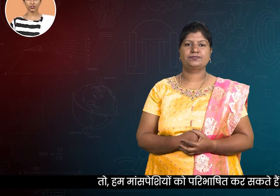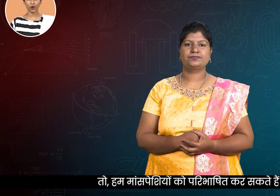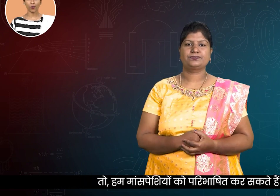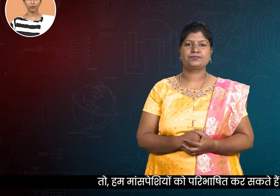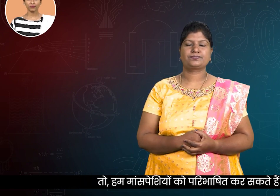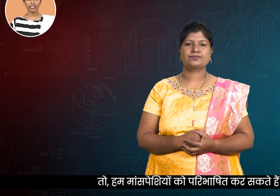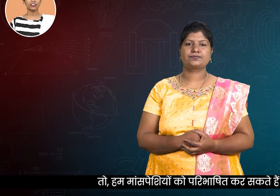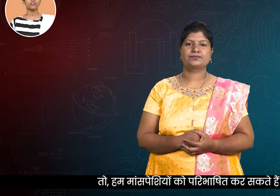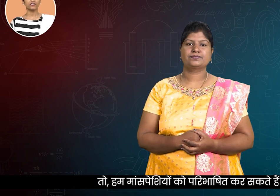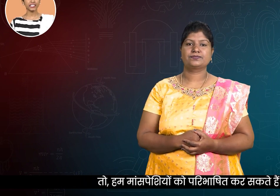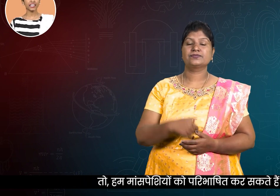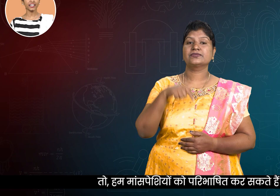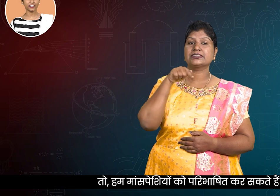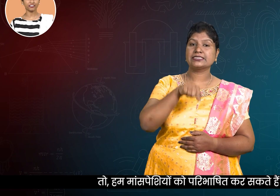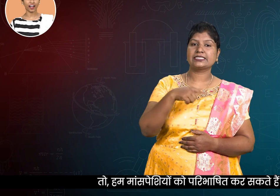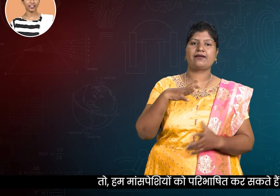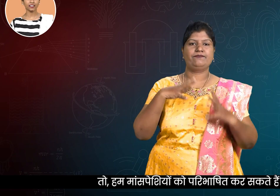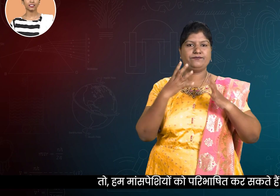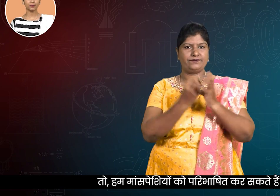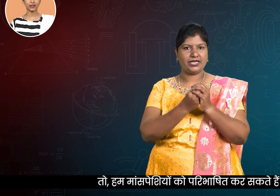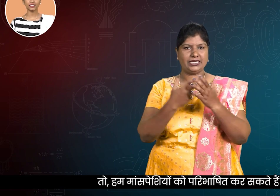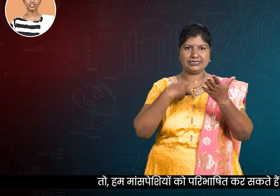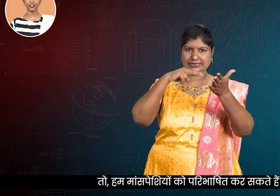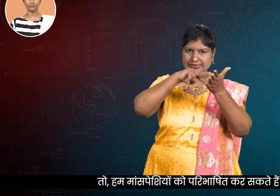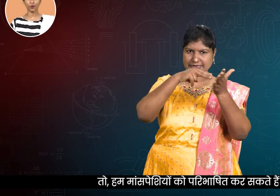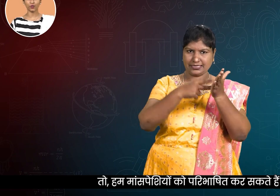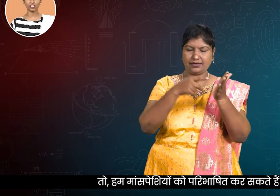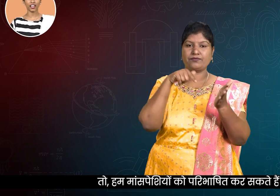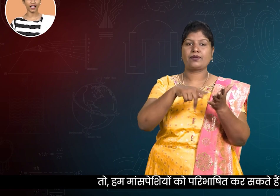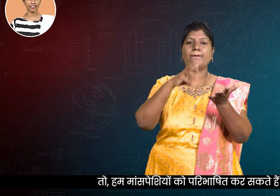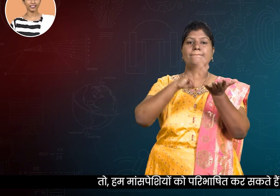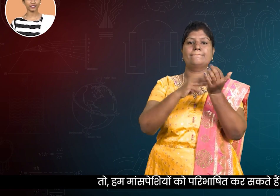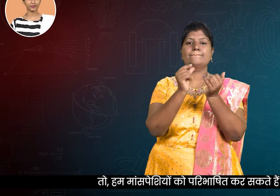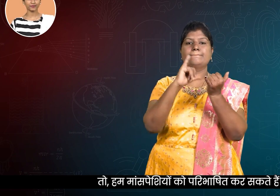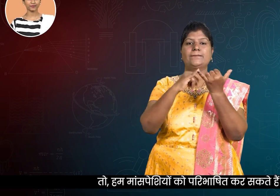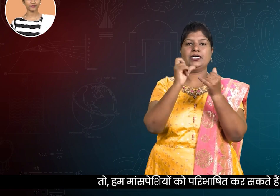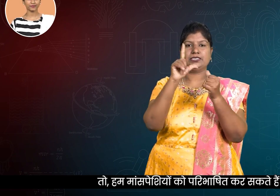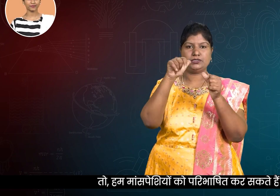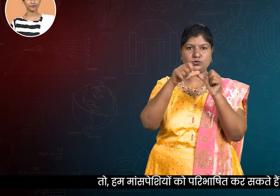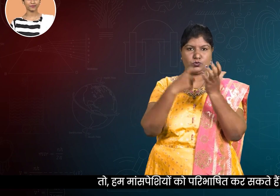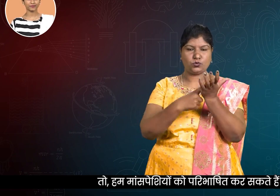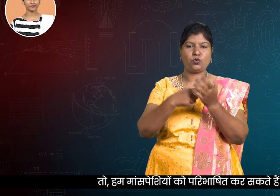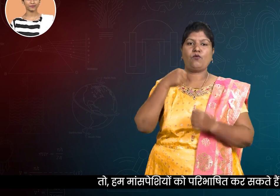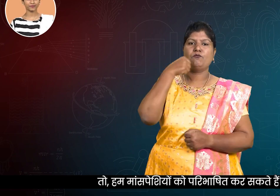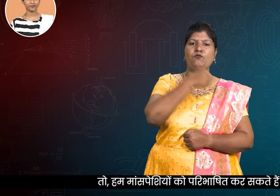तो हम मांसपेशियों को परिभाषित कर सकते हैं।